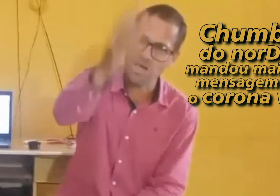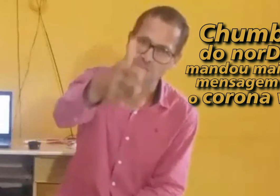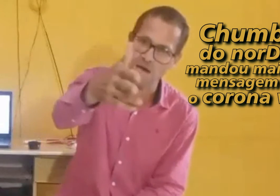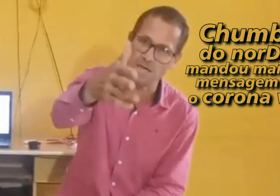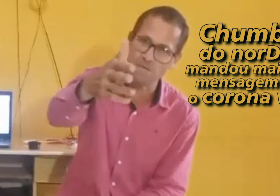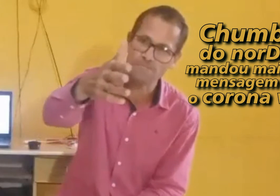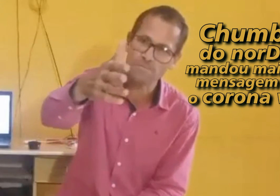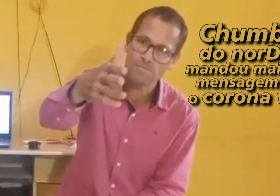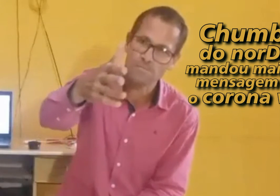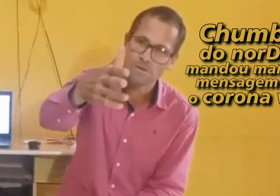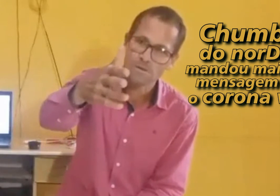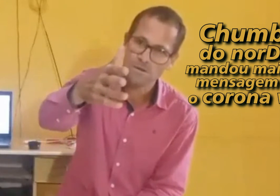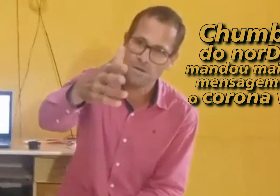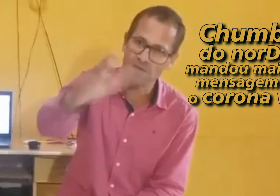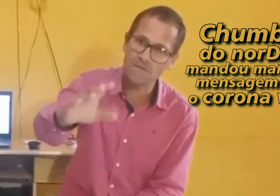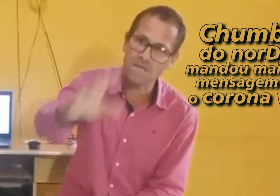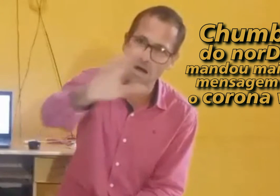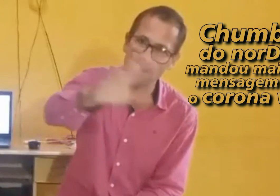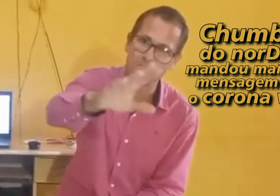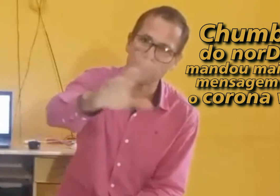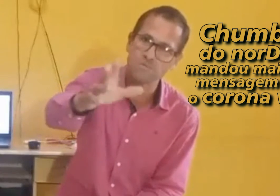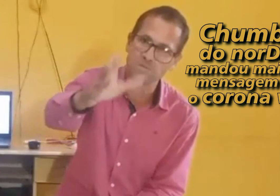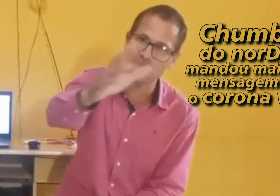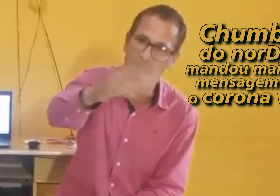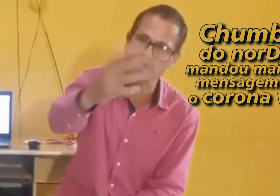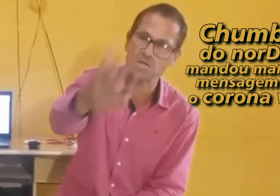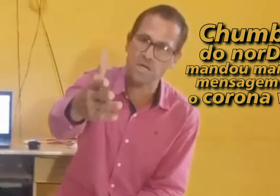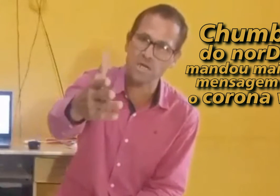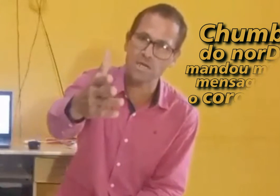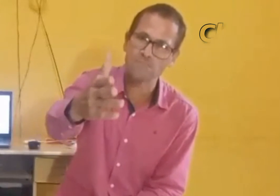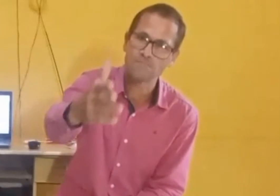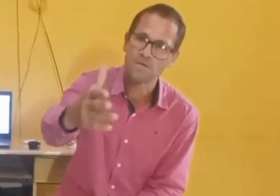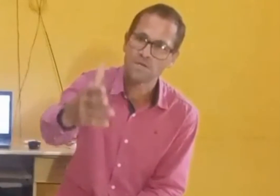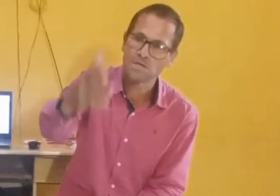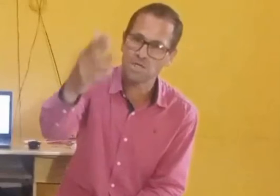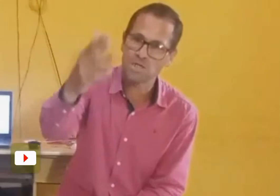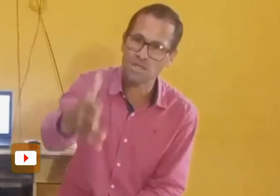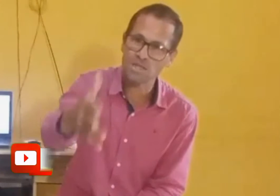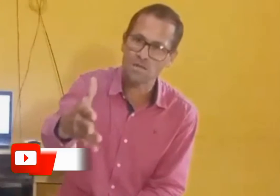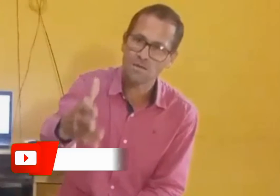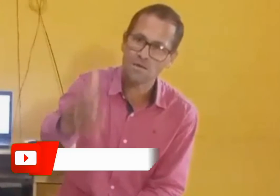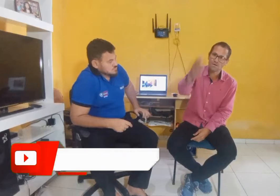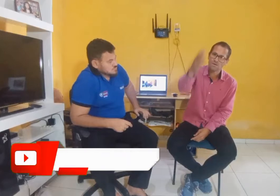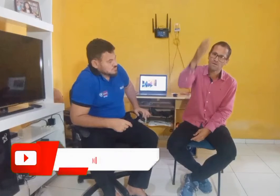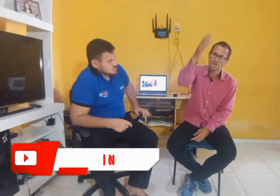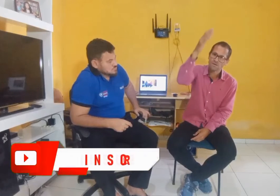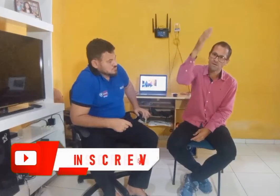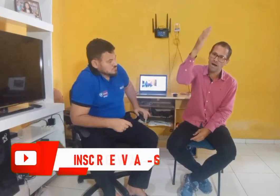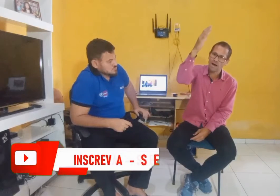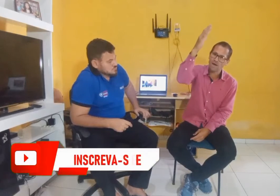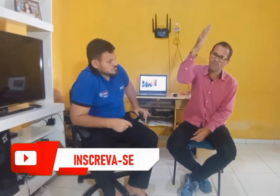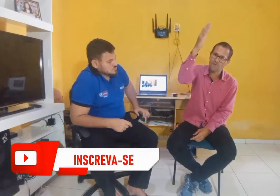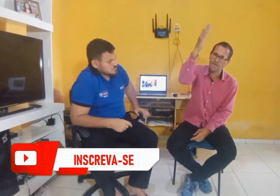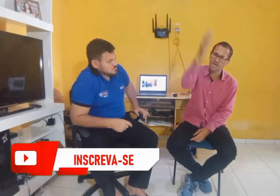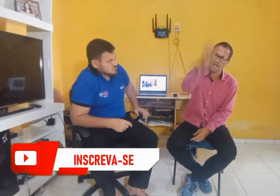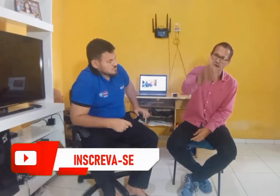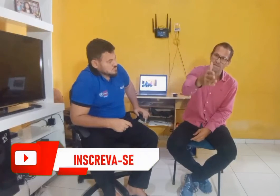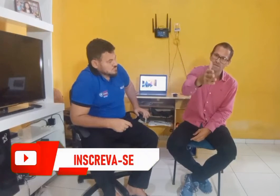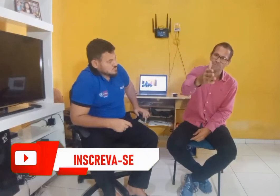Vocês aí, nós vamos mandar um salve para vocês aqui. Gente, fica em casa.